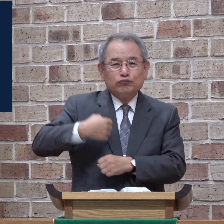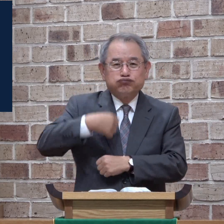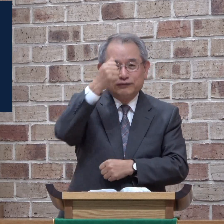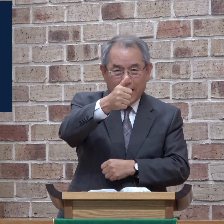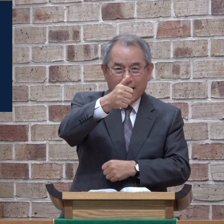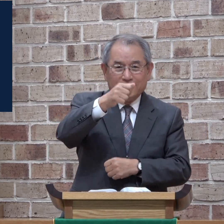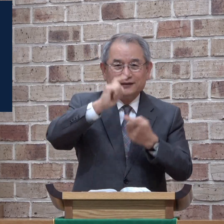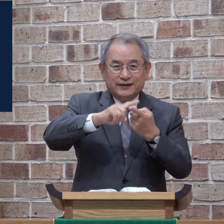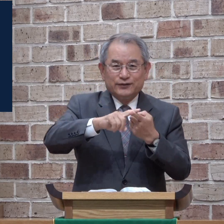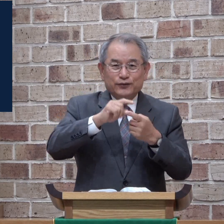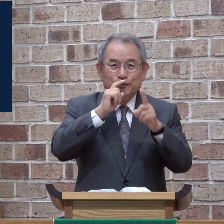백부장과